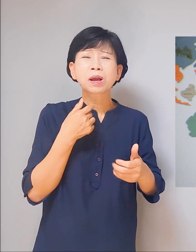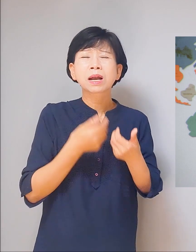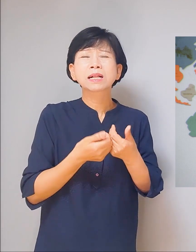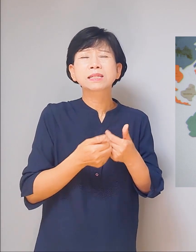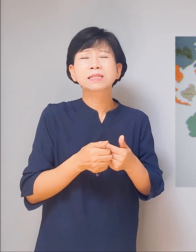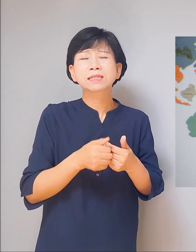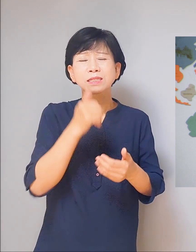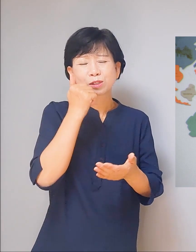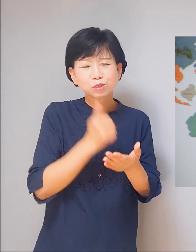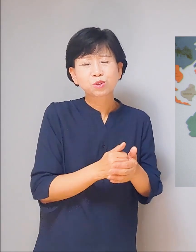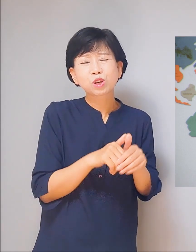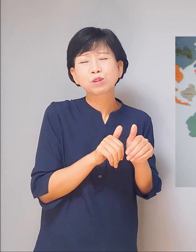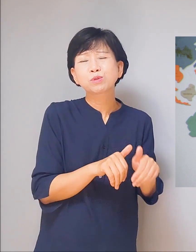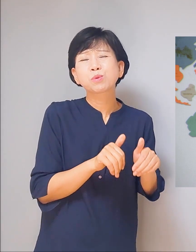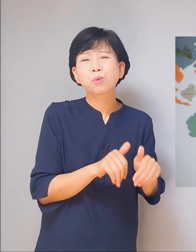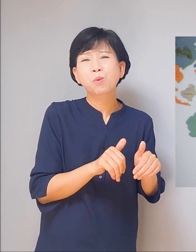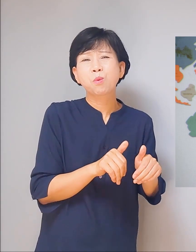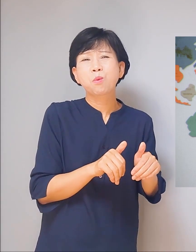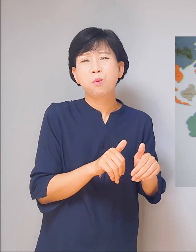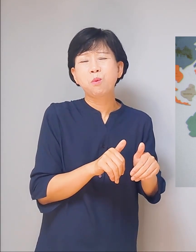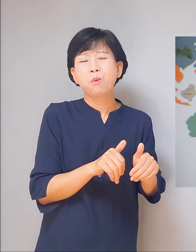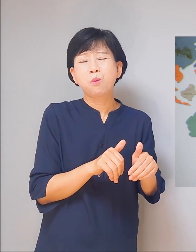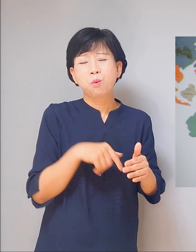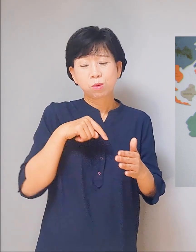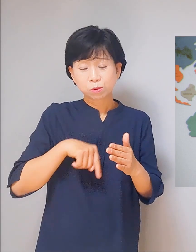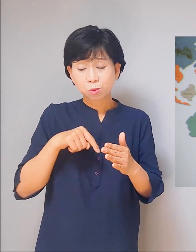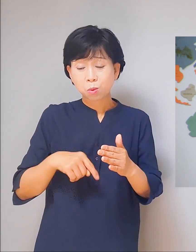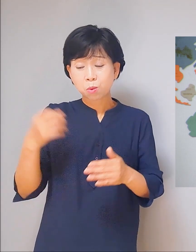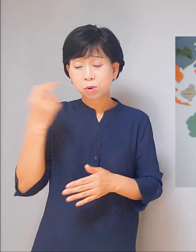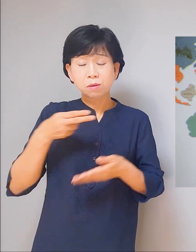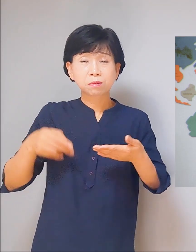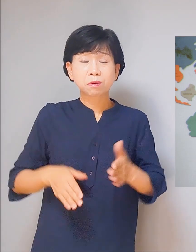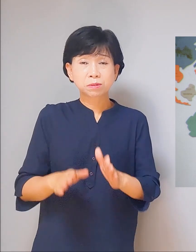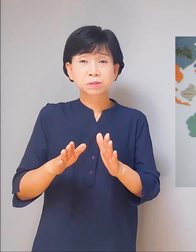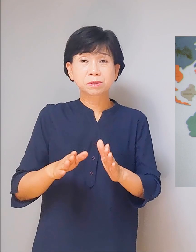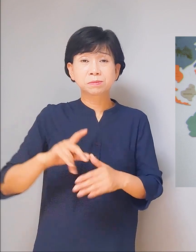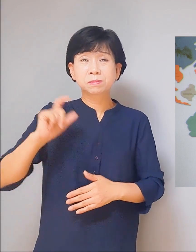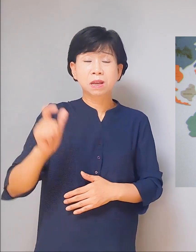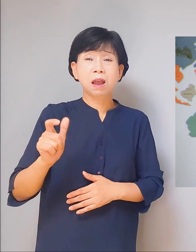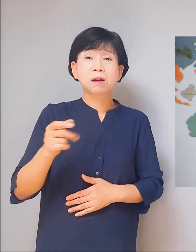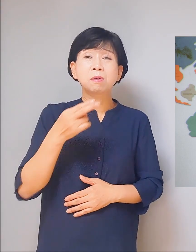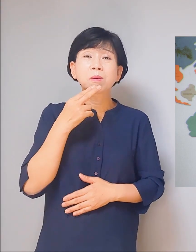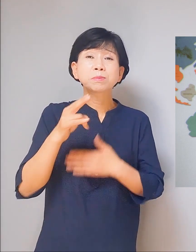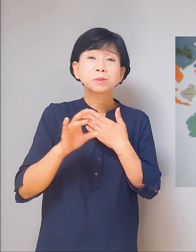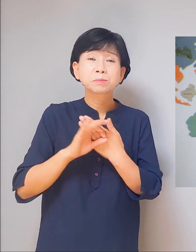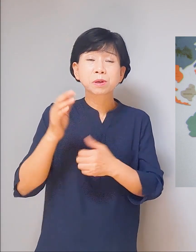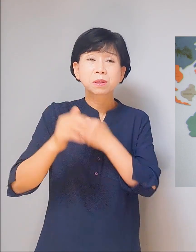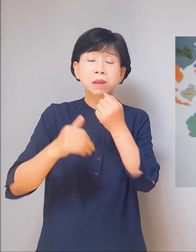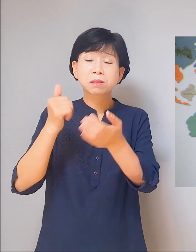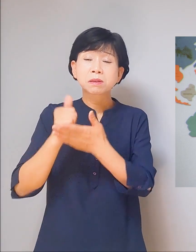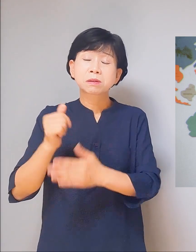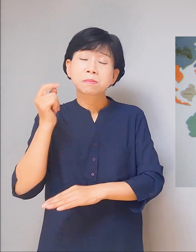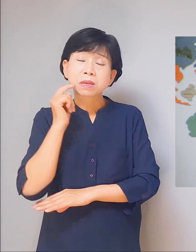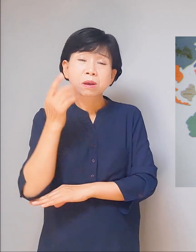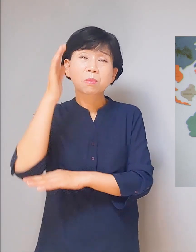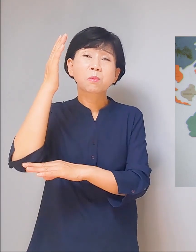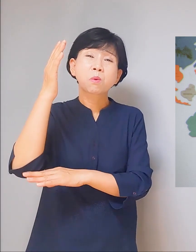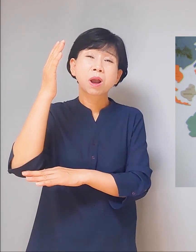거죠. 성도 여러분, 거듭난 속사람이 강건하지 않으면요, 하나님의 영광을